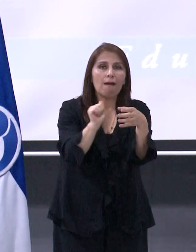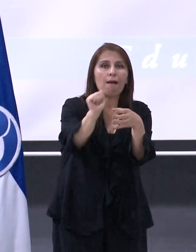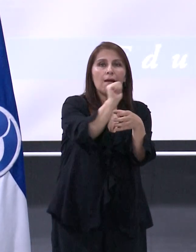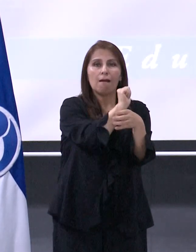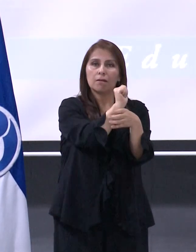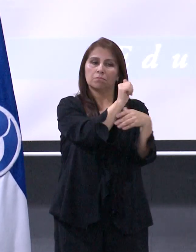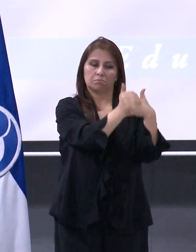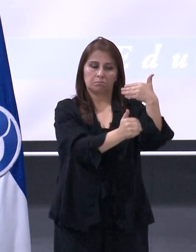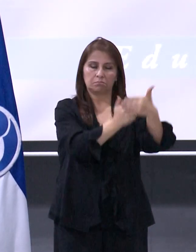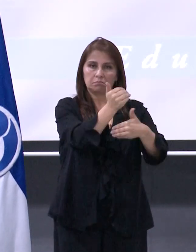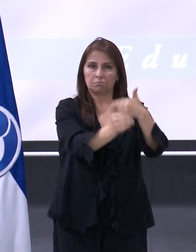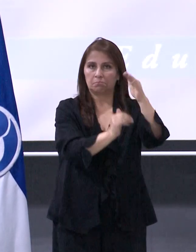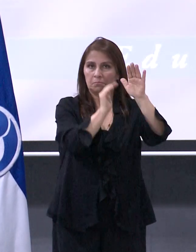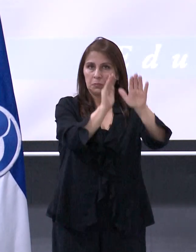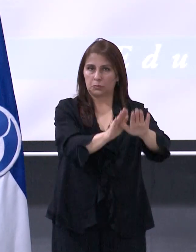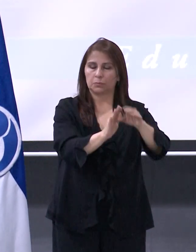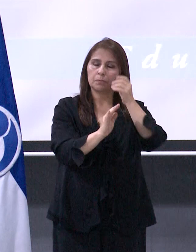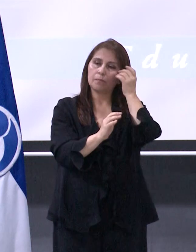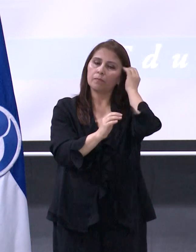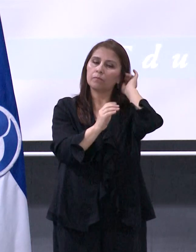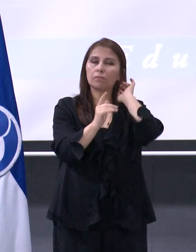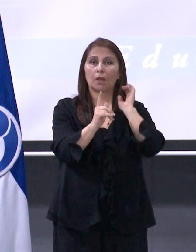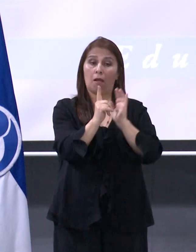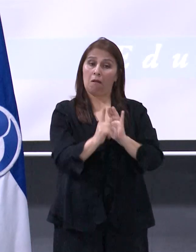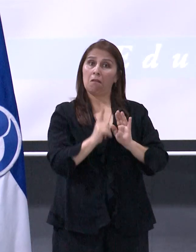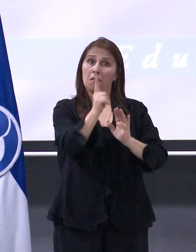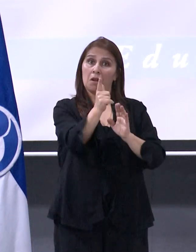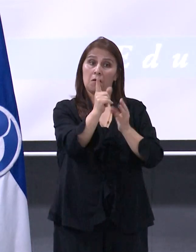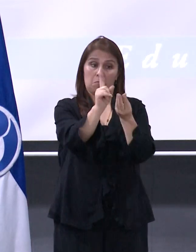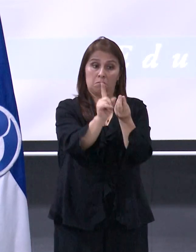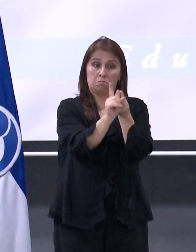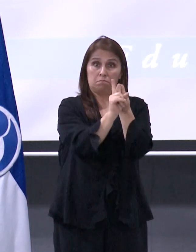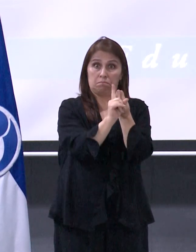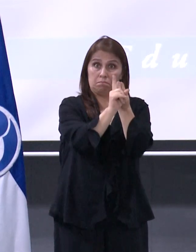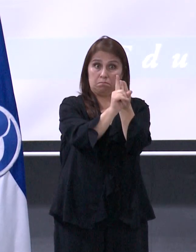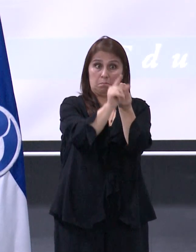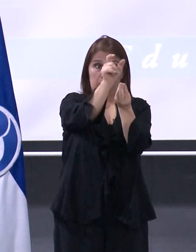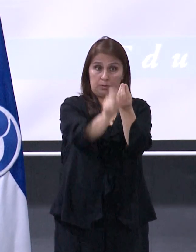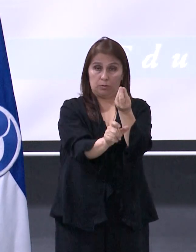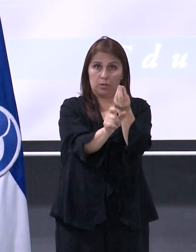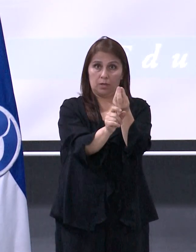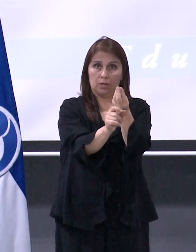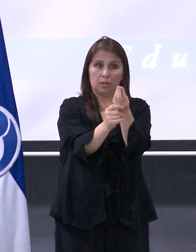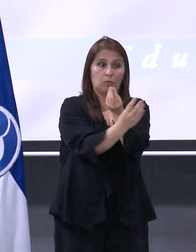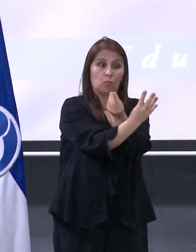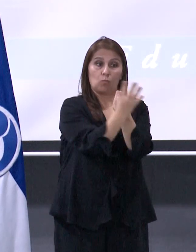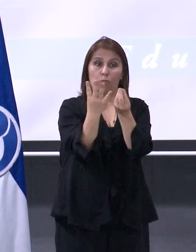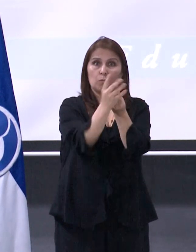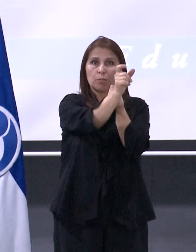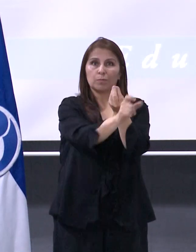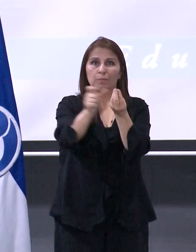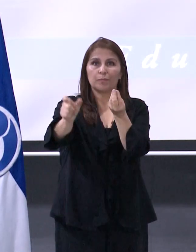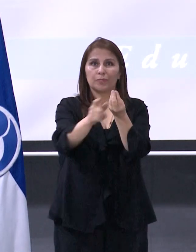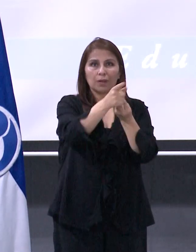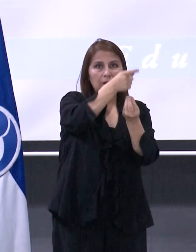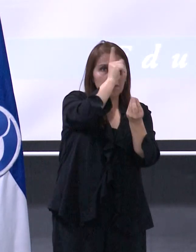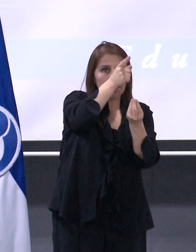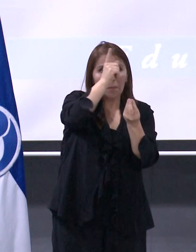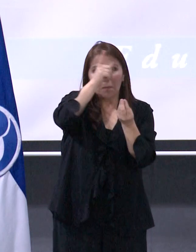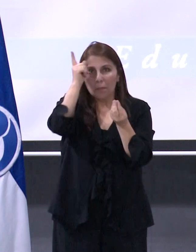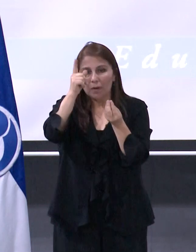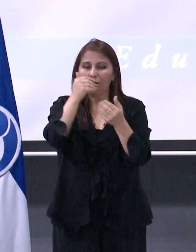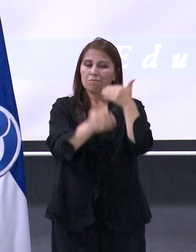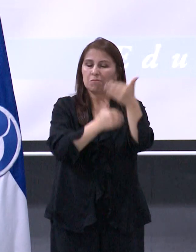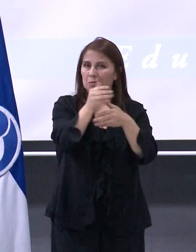proceso una persona que la lideraba hoy cuatro precisamente alemanas que estaban tratando el tema formativo